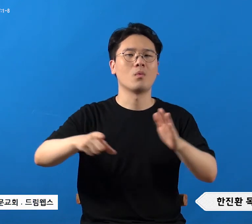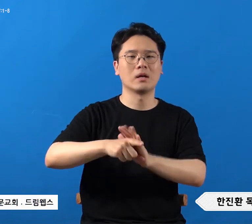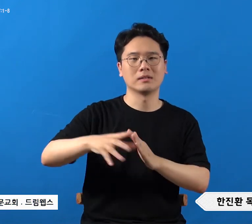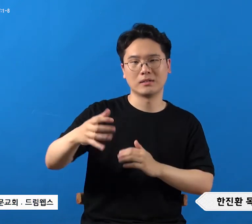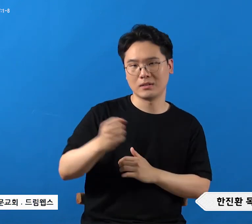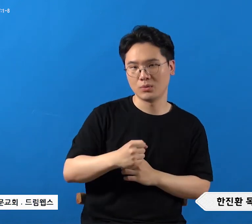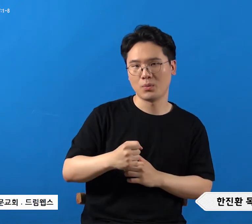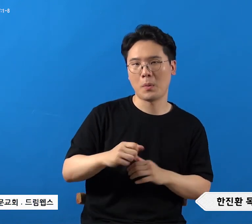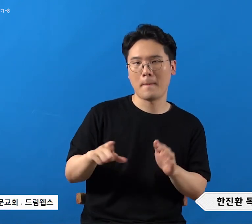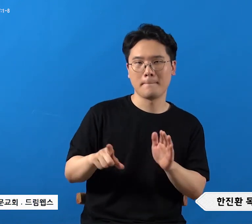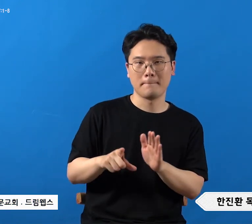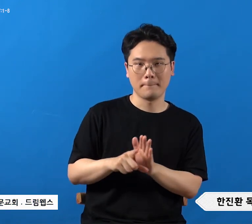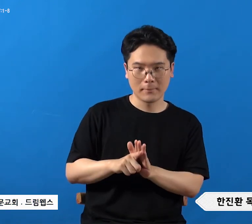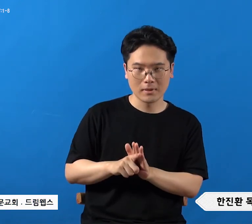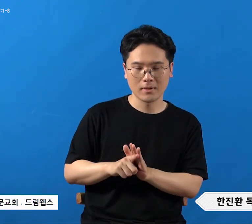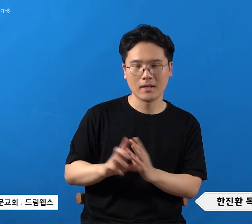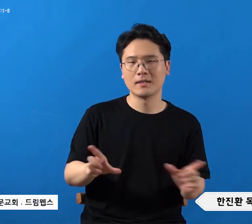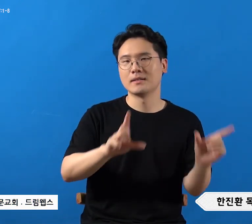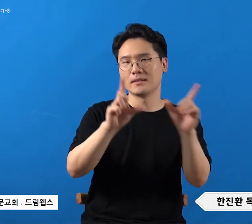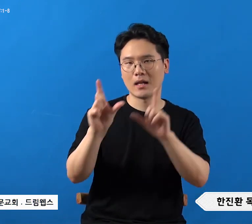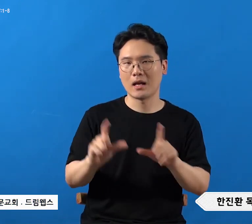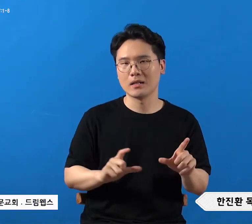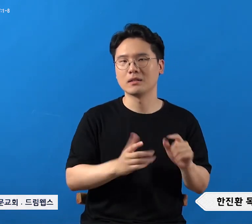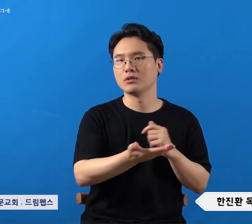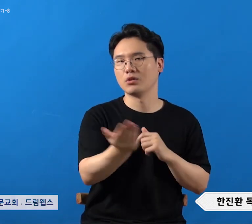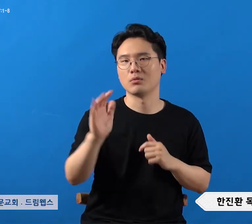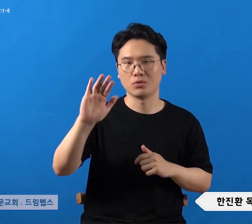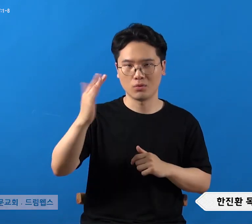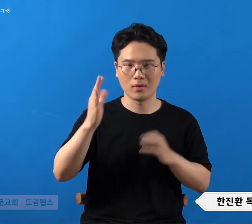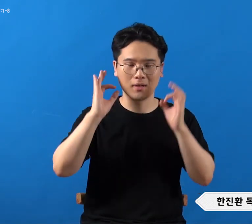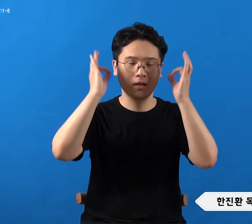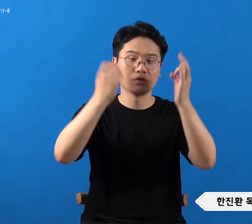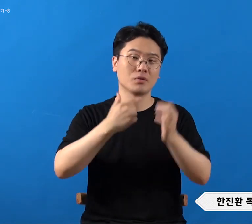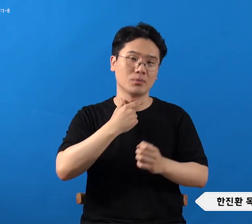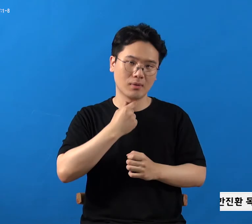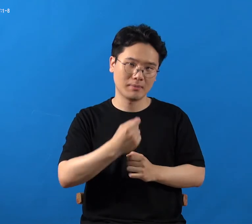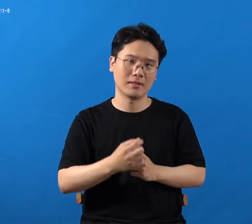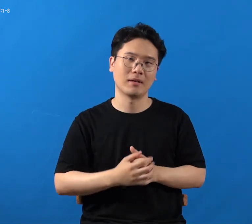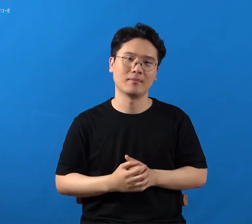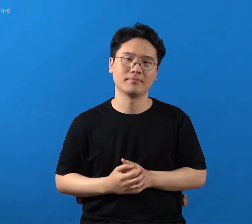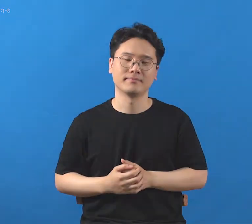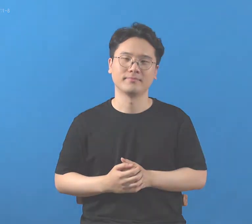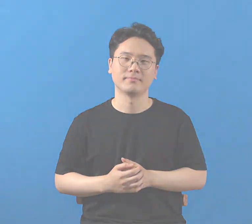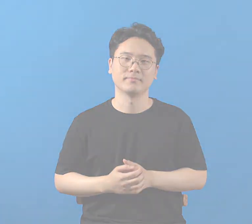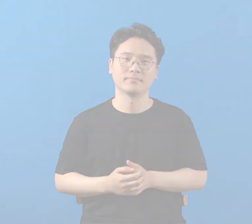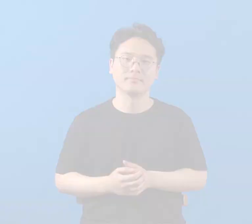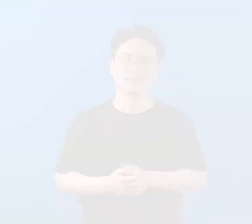믿음으로 우리 삶을 살아가는 여러분 모두가 되시기를 간절히 소원합니다.